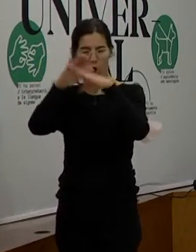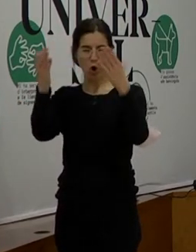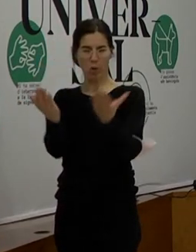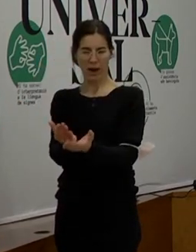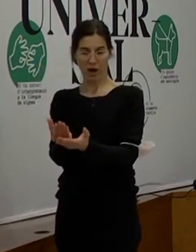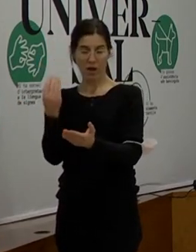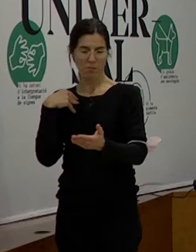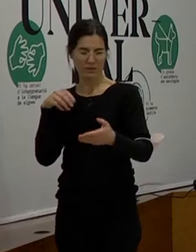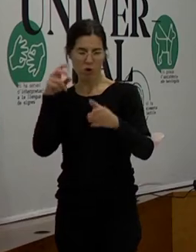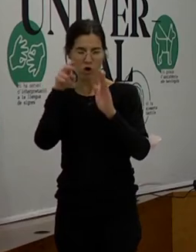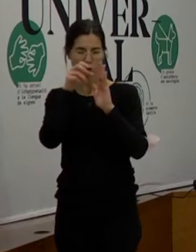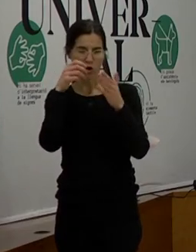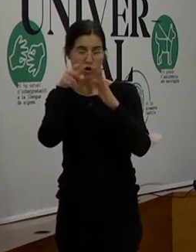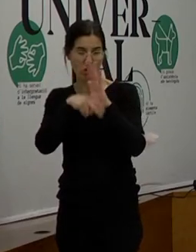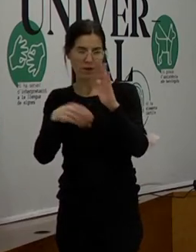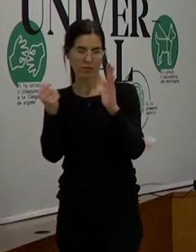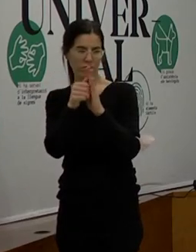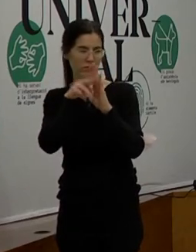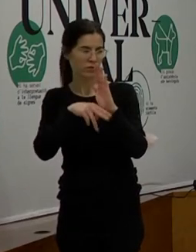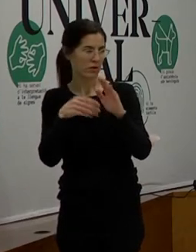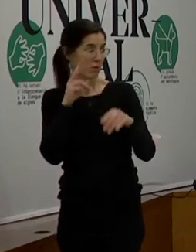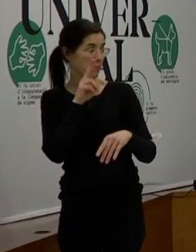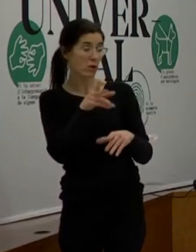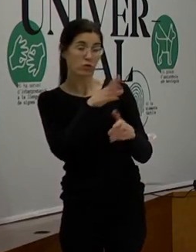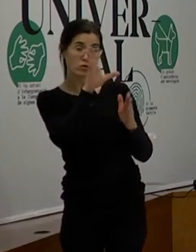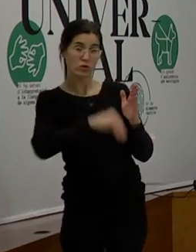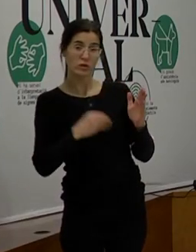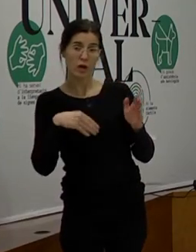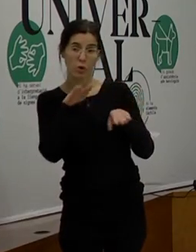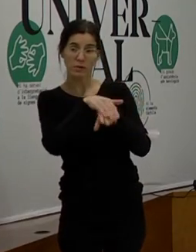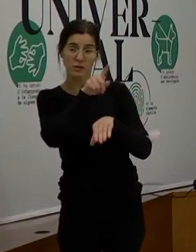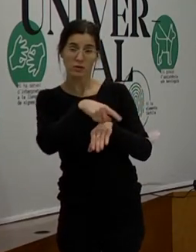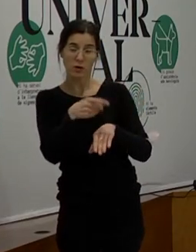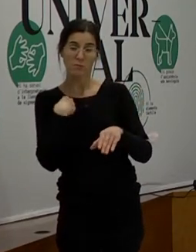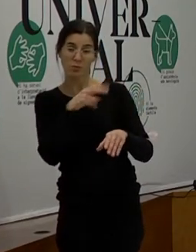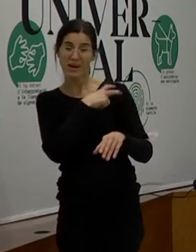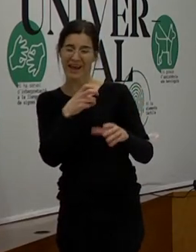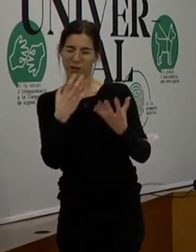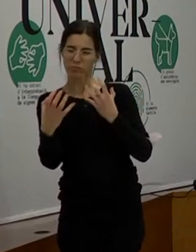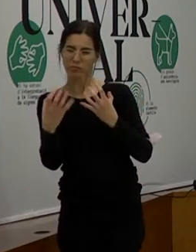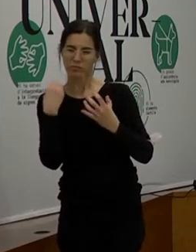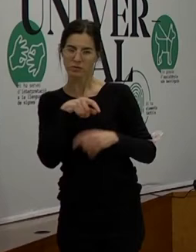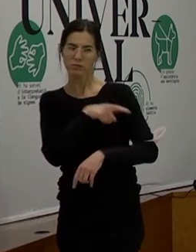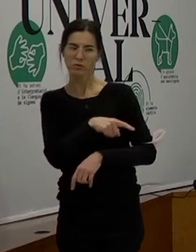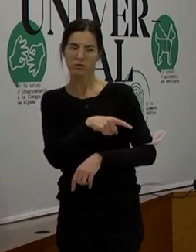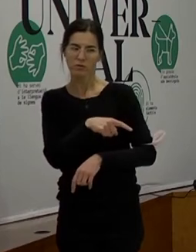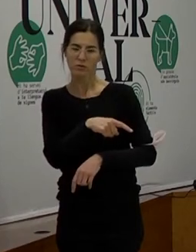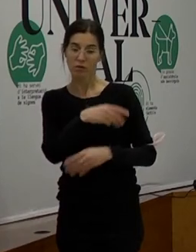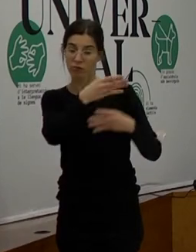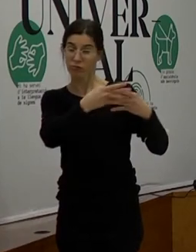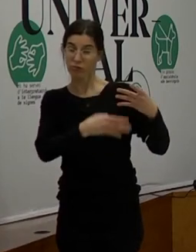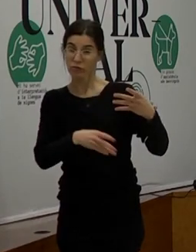complir les màximes. Mireu totes les que complim, de totes les que hi ha, les que estan en negre fosc.